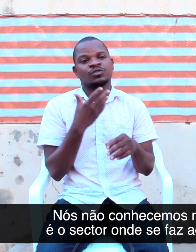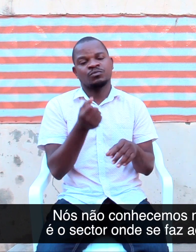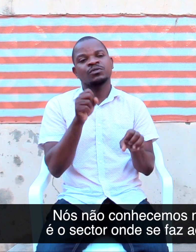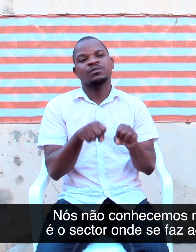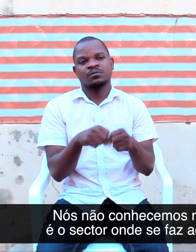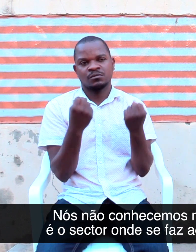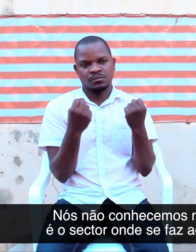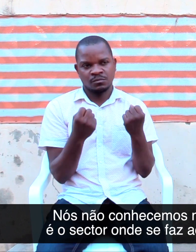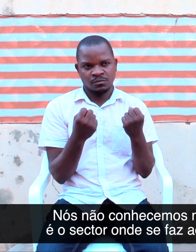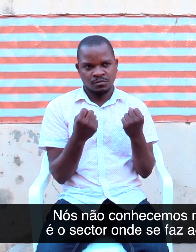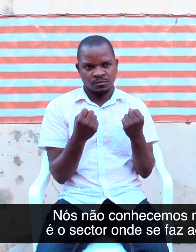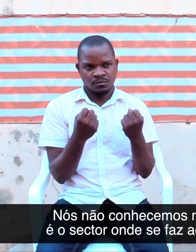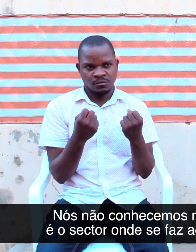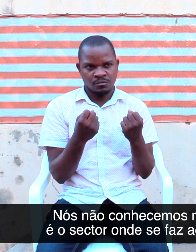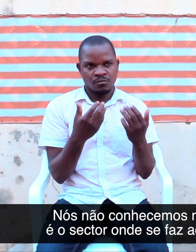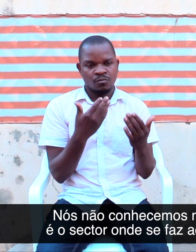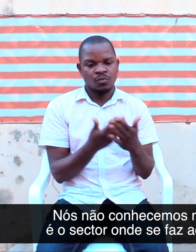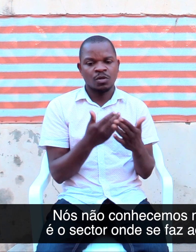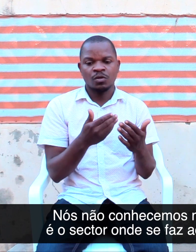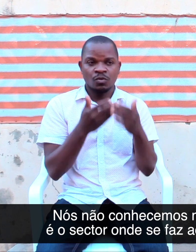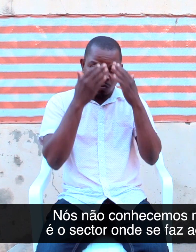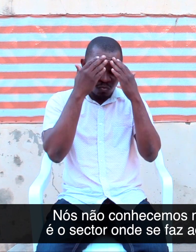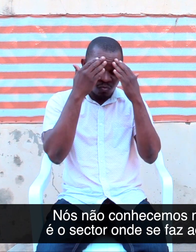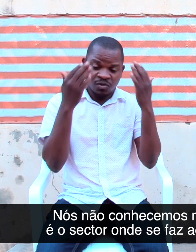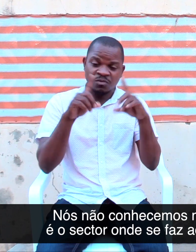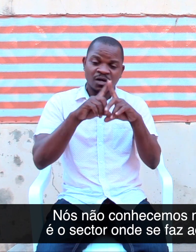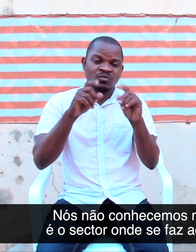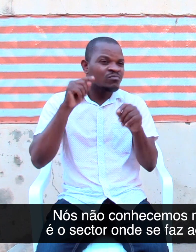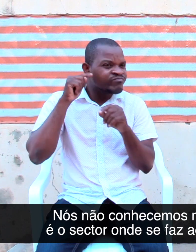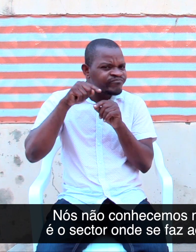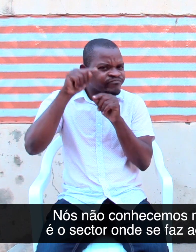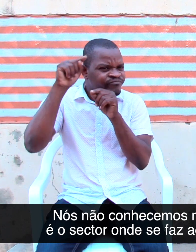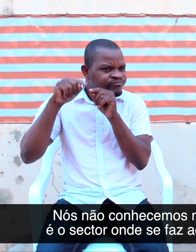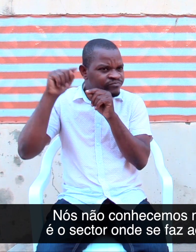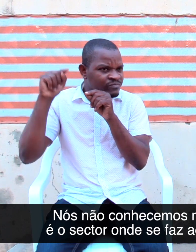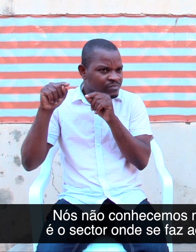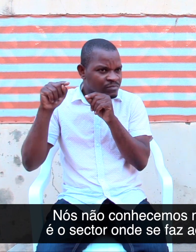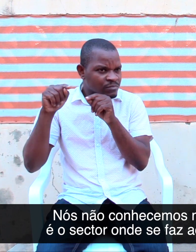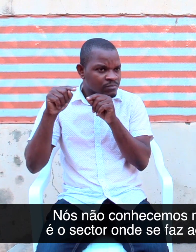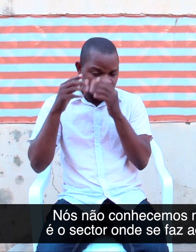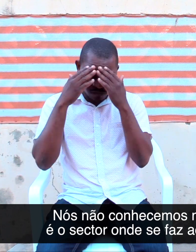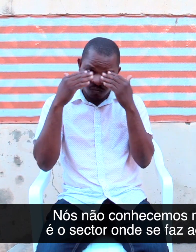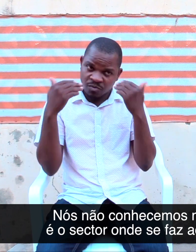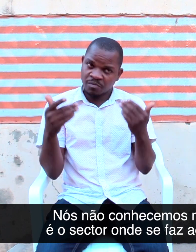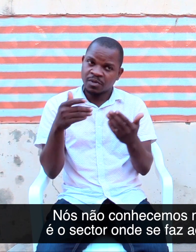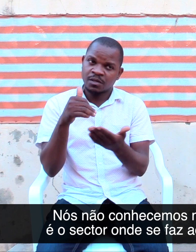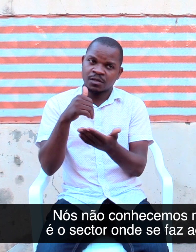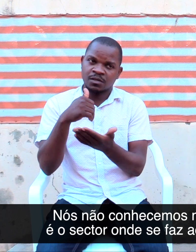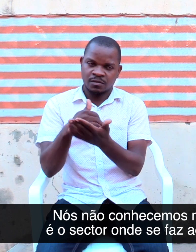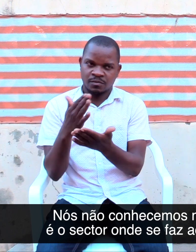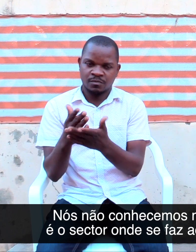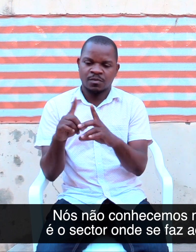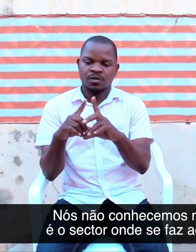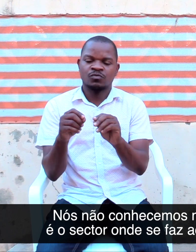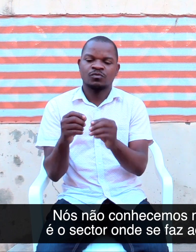É sempre bom. Nós não conhecemos muito o otorrinolaringologia, né, que é a ORL, onde é o setor que se faz acompanhamento